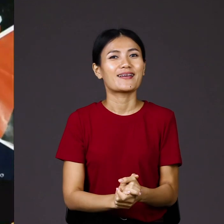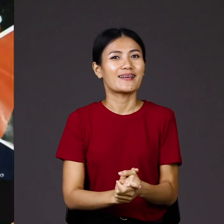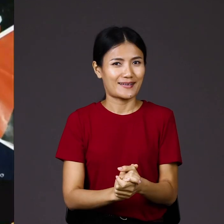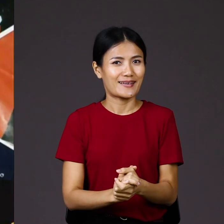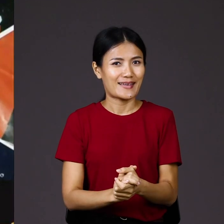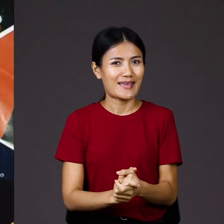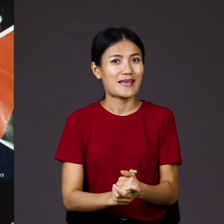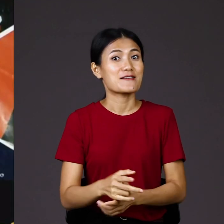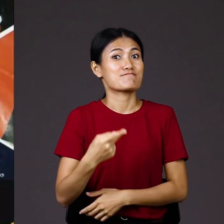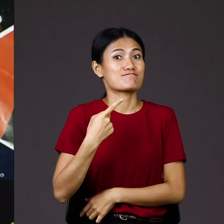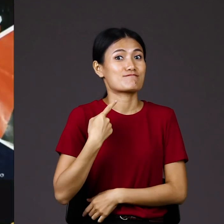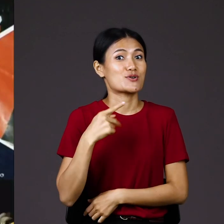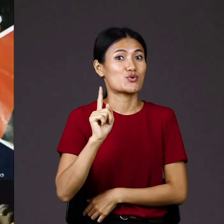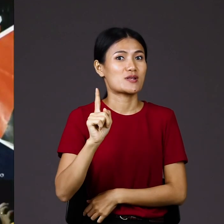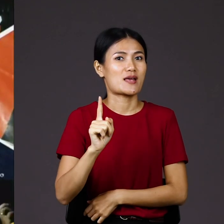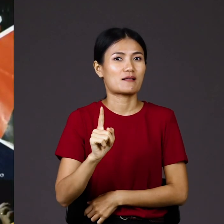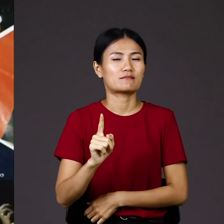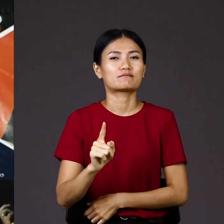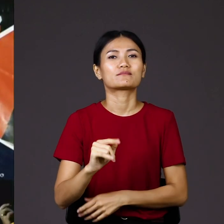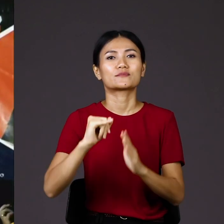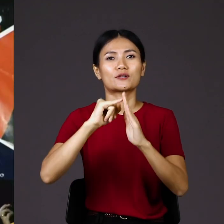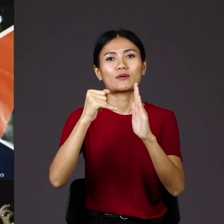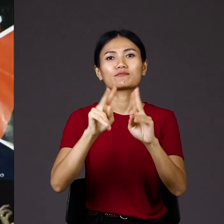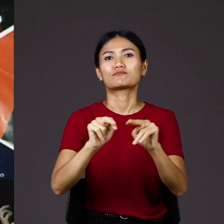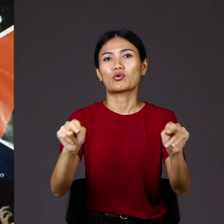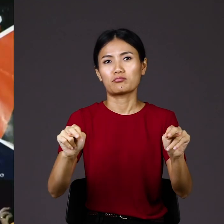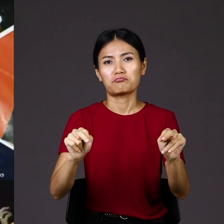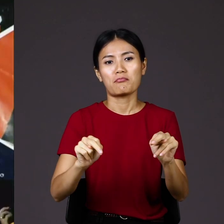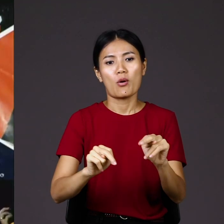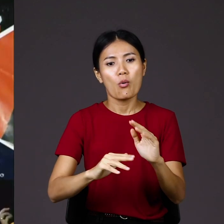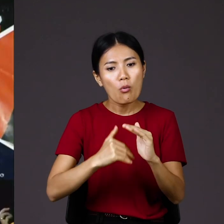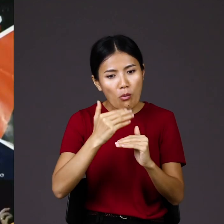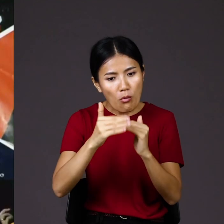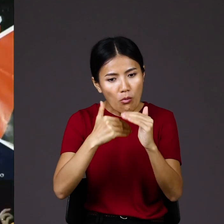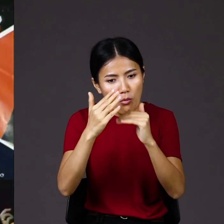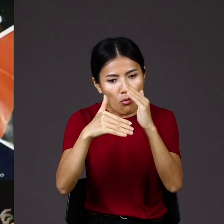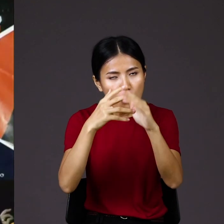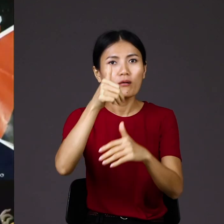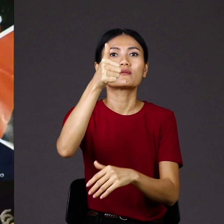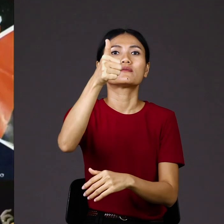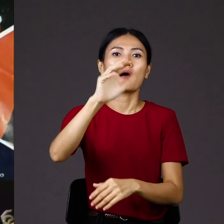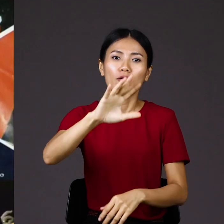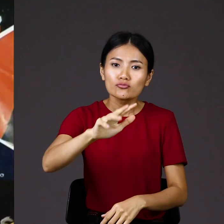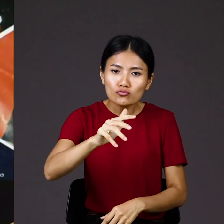ยังจะได้นนทบุรีที่ดีกว่านี้